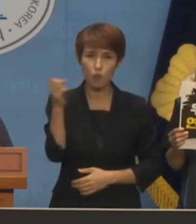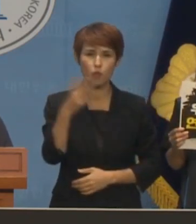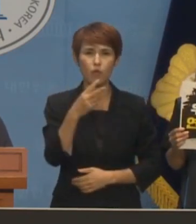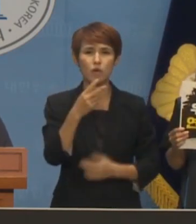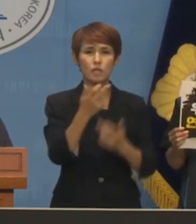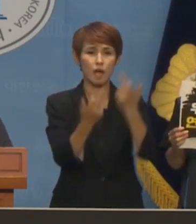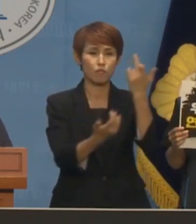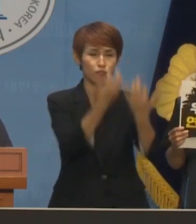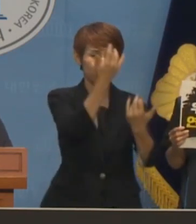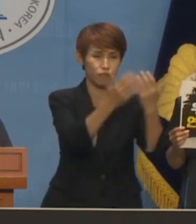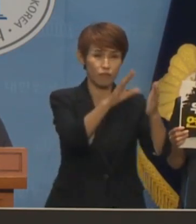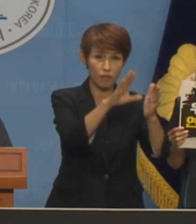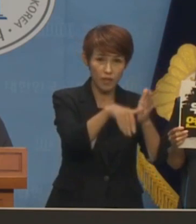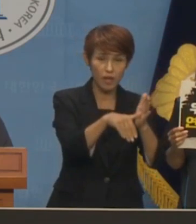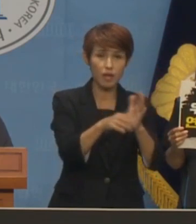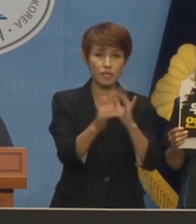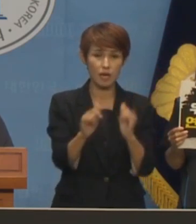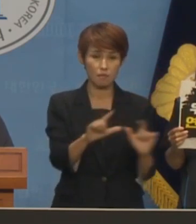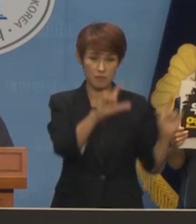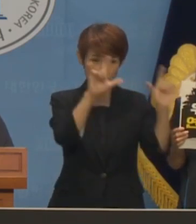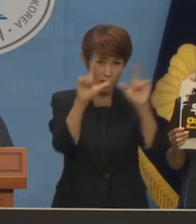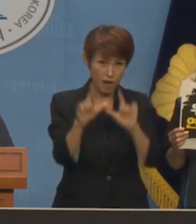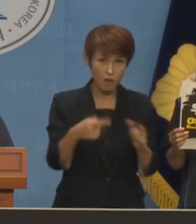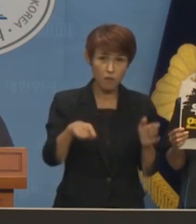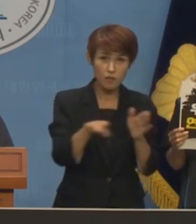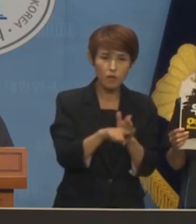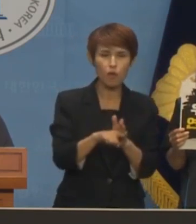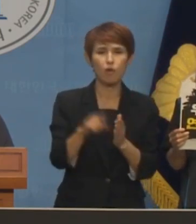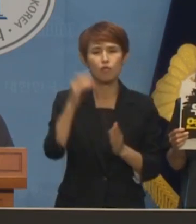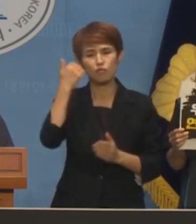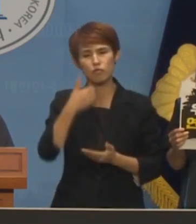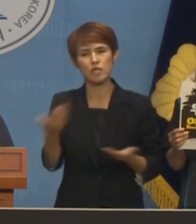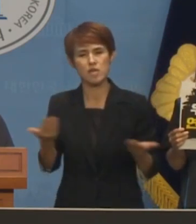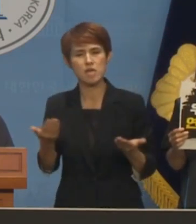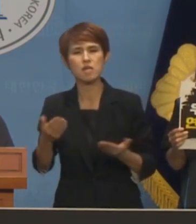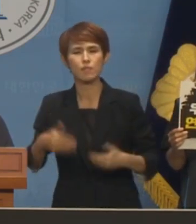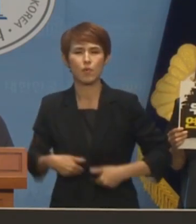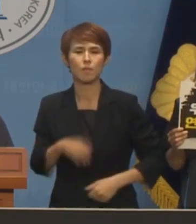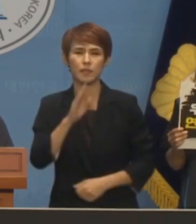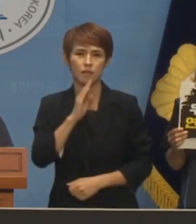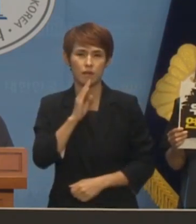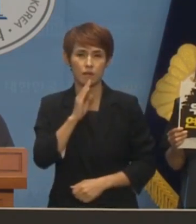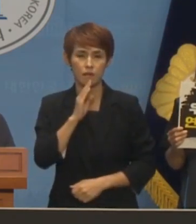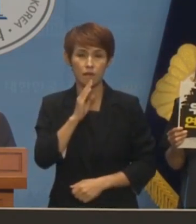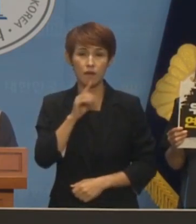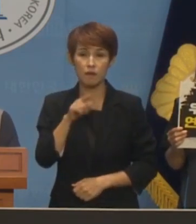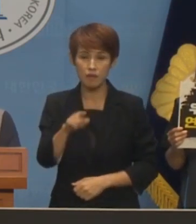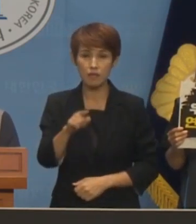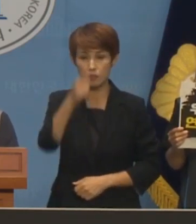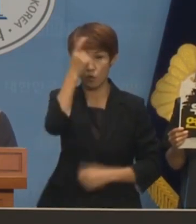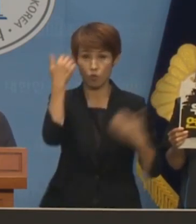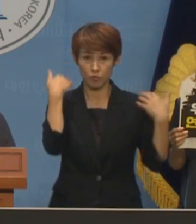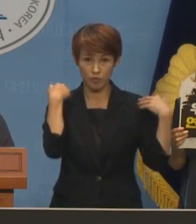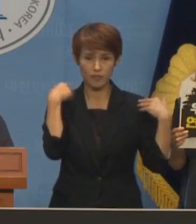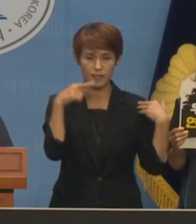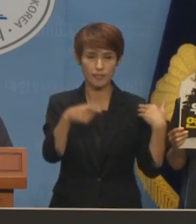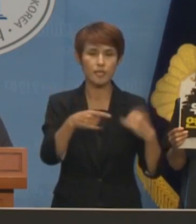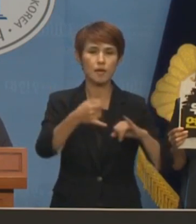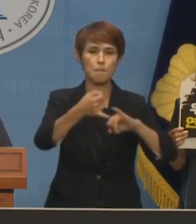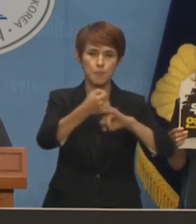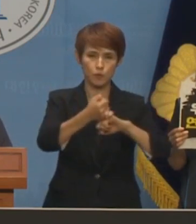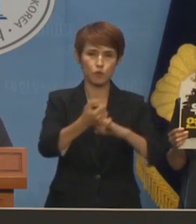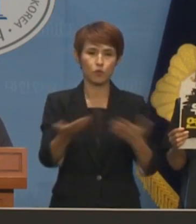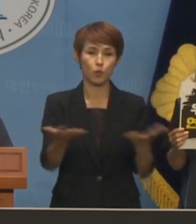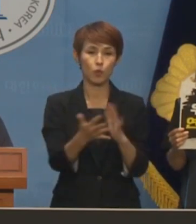살아가기 위해서는 누군가는 일을 해야 합니다 정부는 이런 노동자를 필수 노동자로 지정해서 지원하겠다고